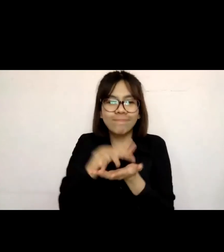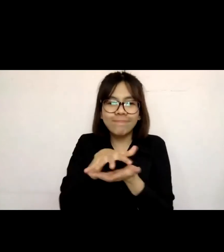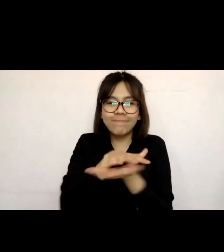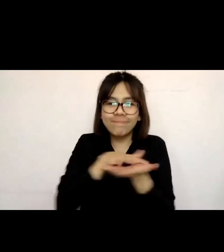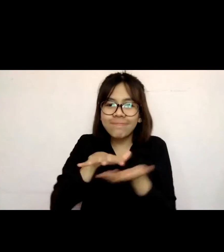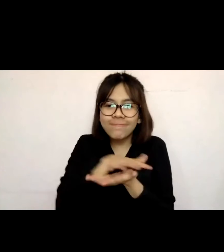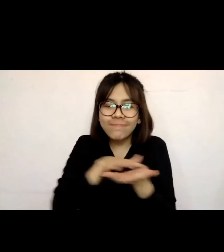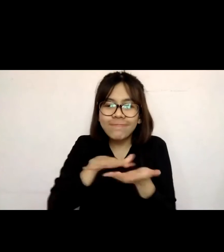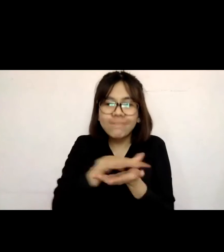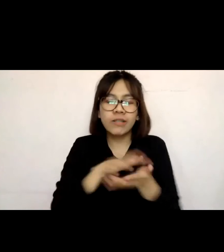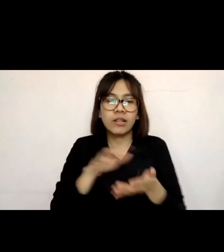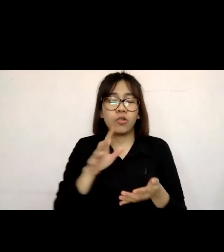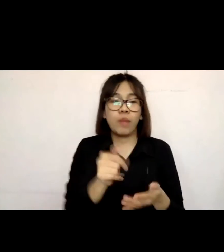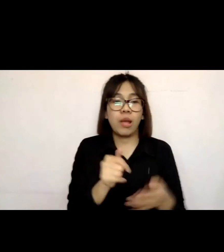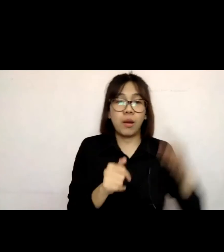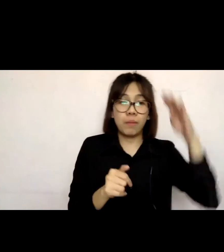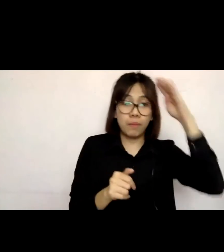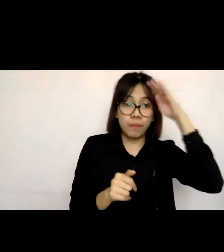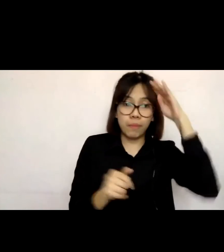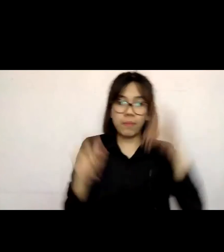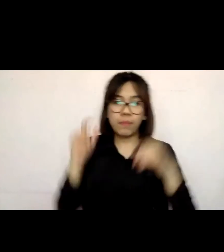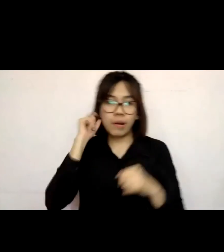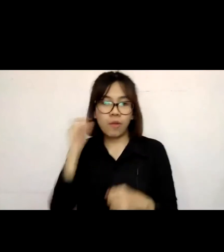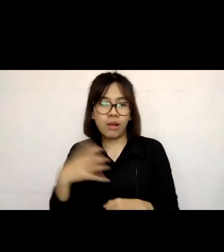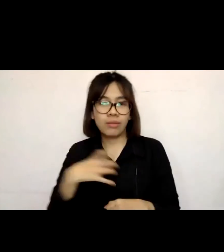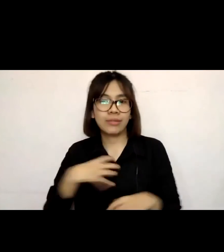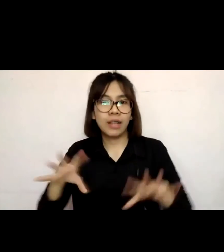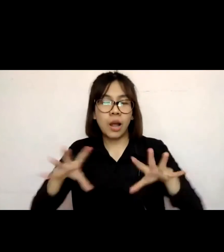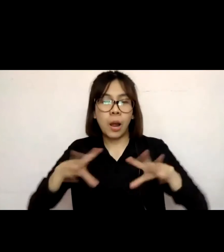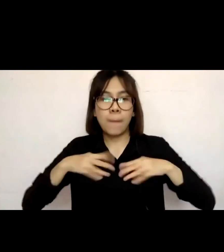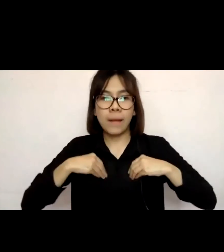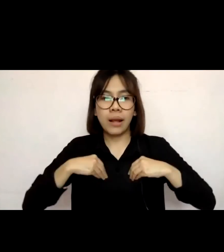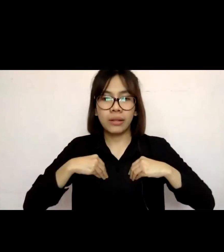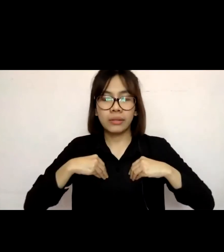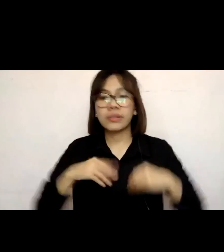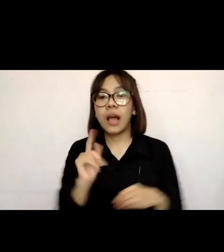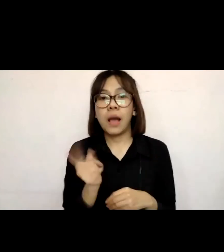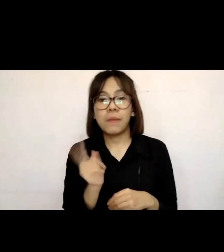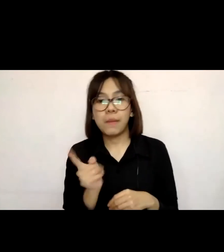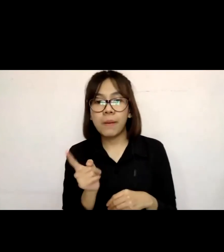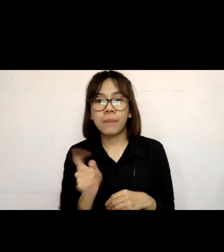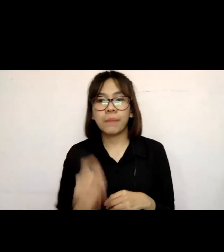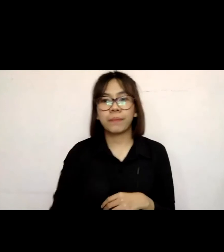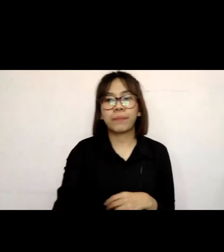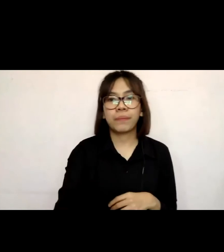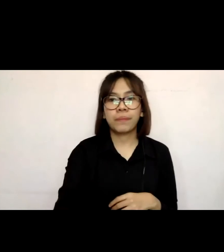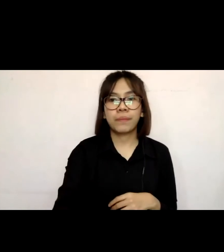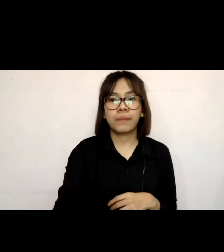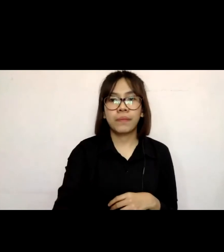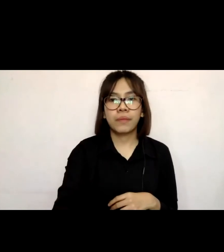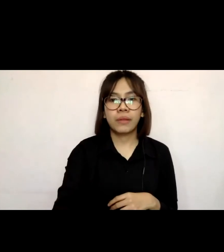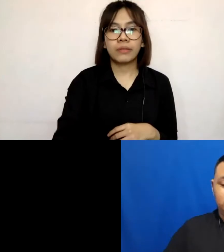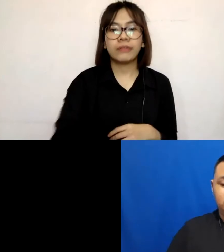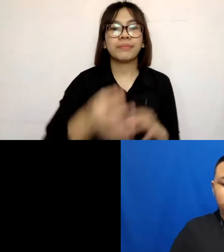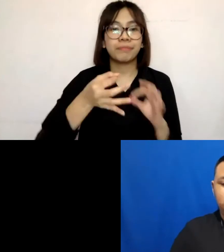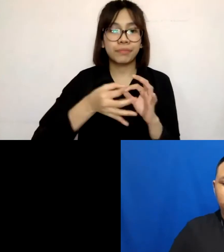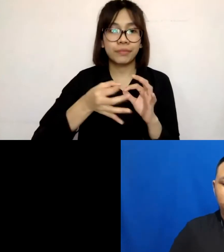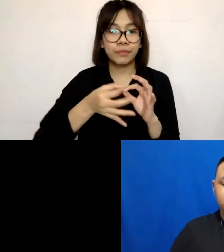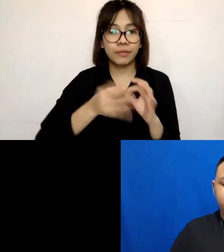dalam pengelolaan sekolah yang lebih baik, terutama dalam hal melayani anak, menciptakan sekolah yang